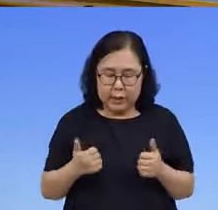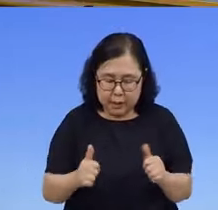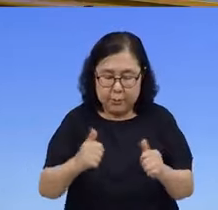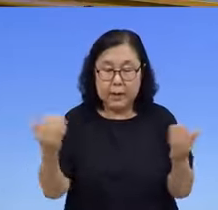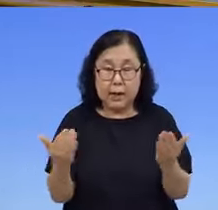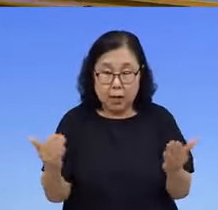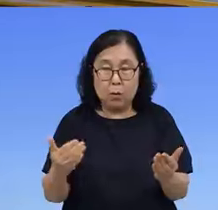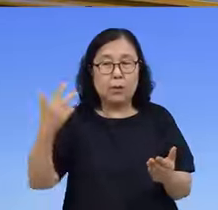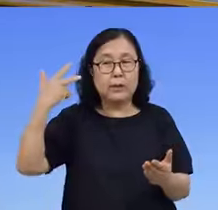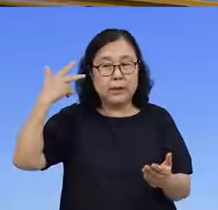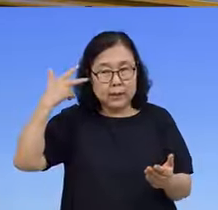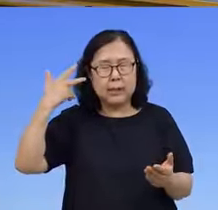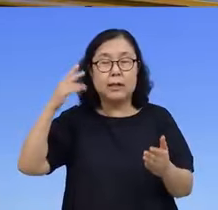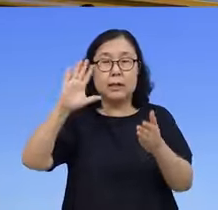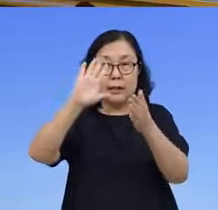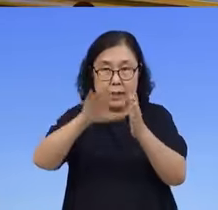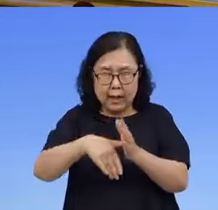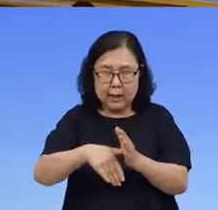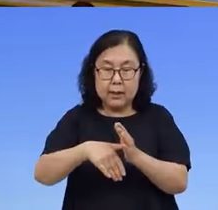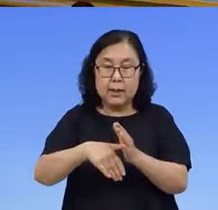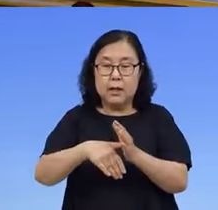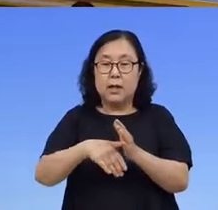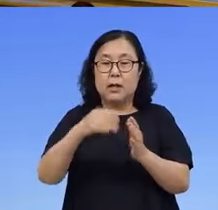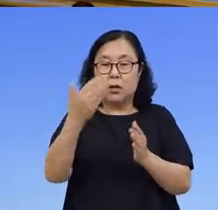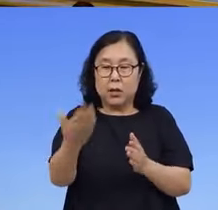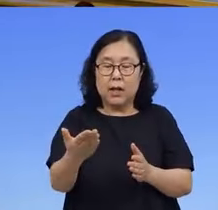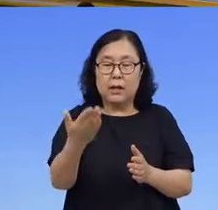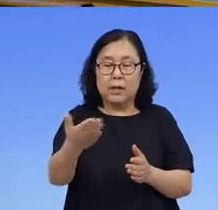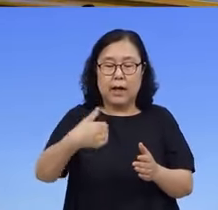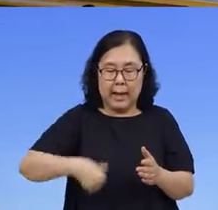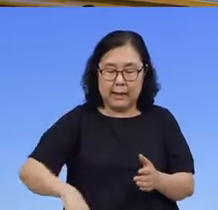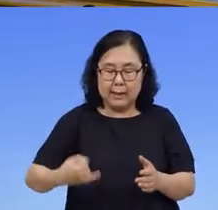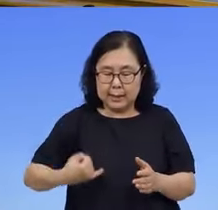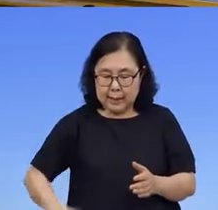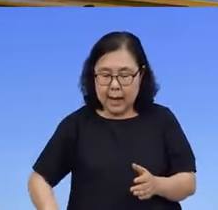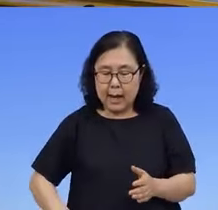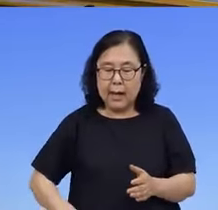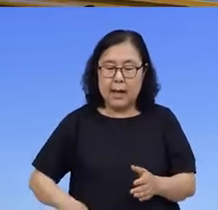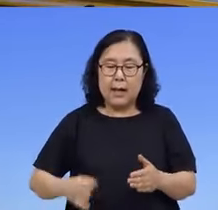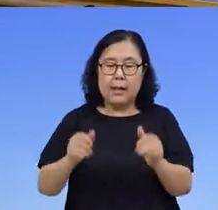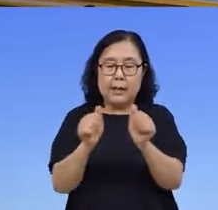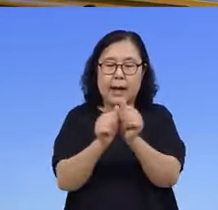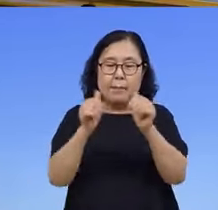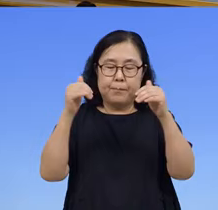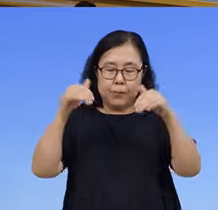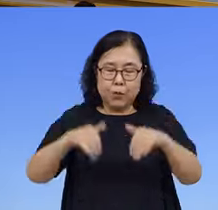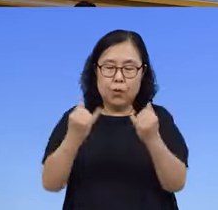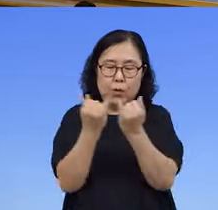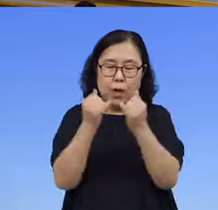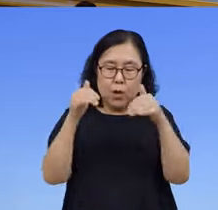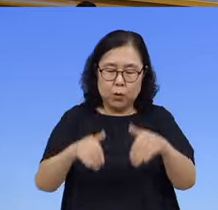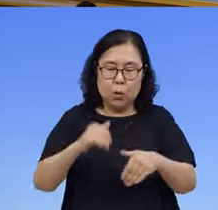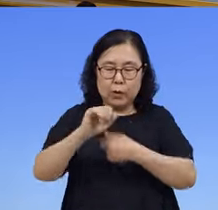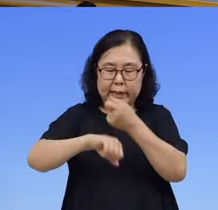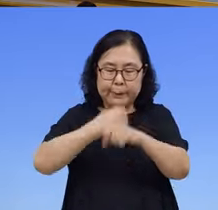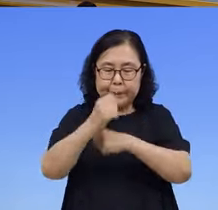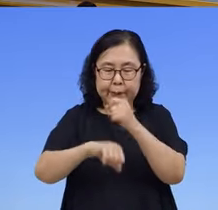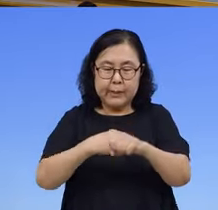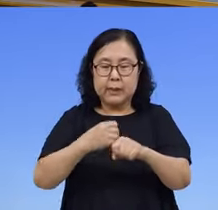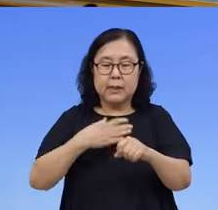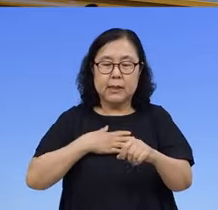일을 행할 것이나 일곱째 날은 내 하나님 여호와의 안식일인즉 너나 내 아들이나 내 딸이나 내 남종이나 내 여종이나